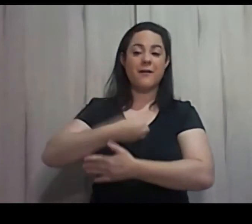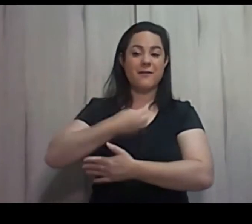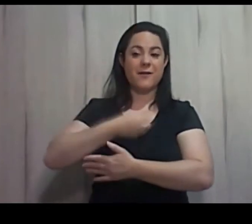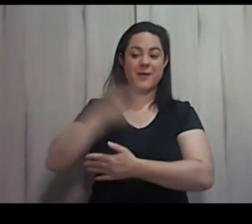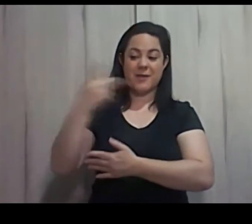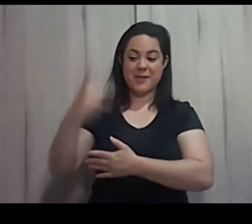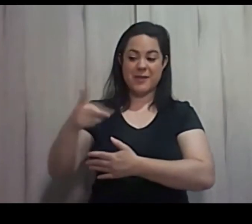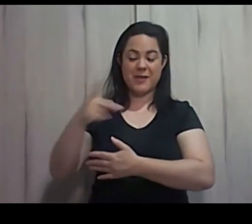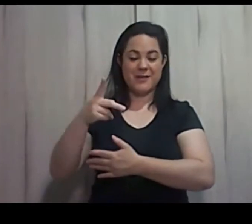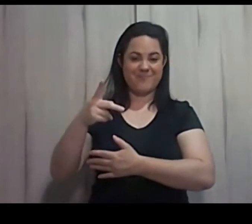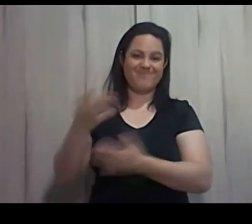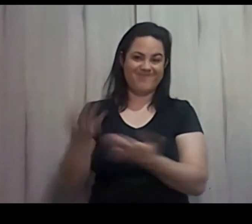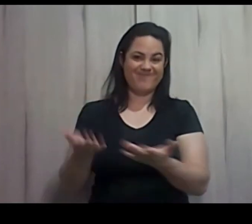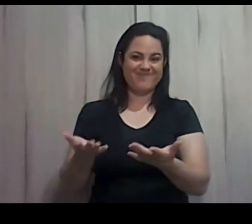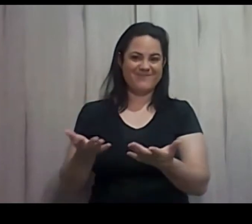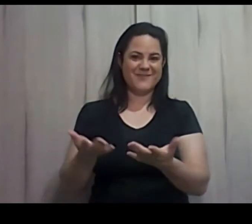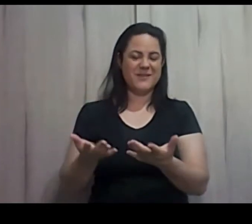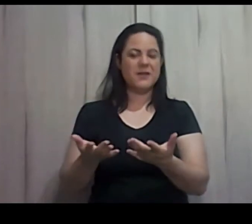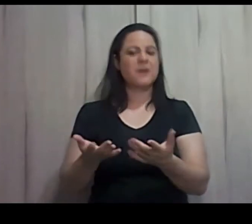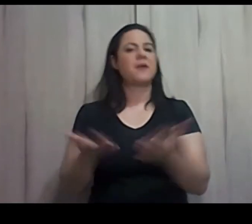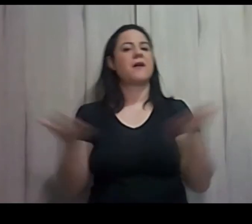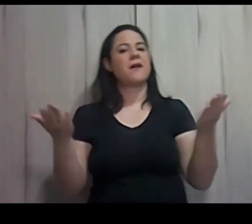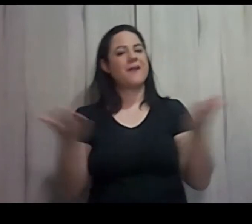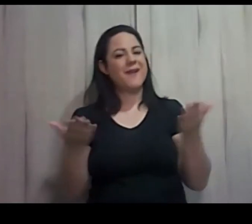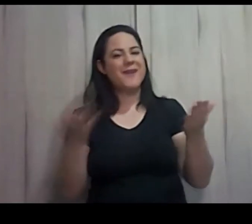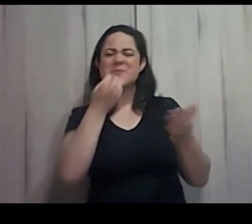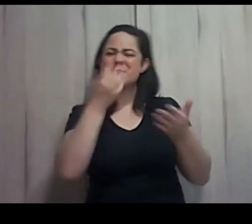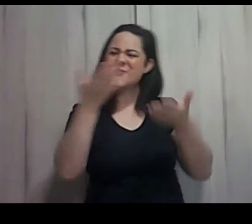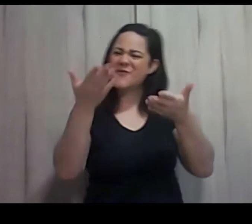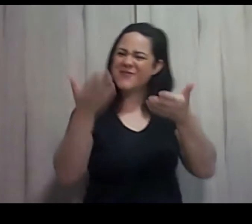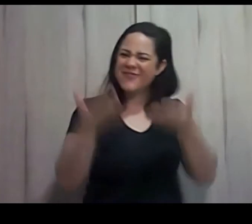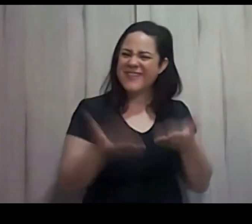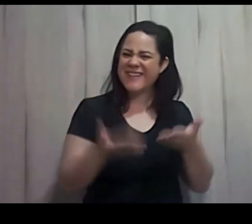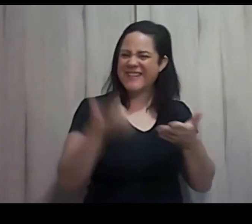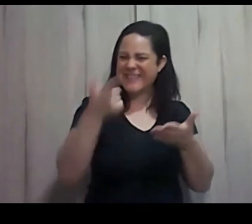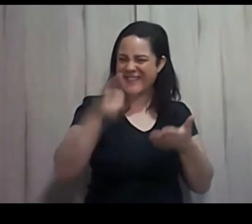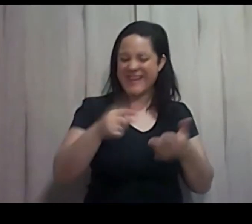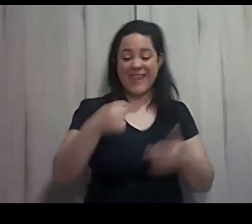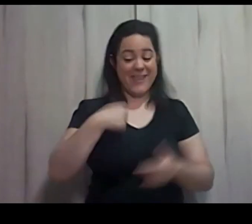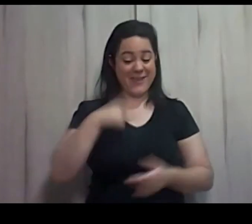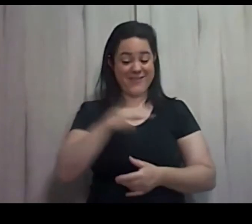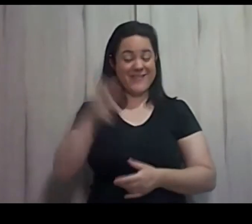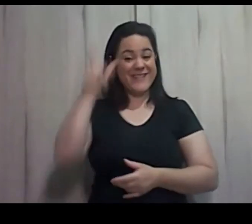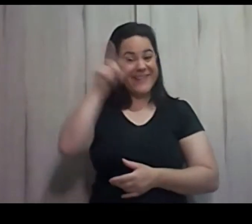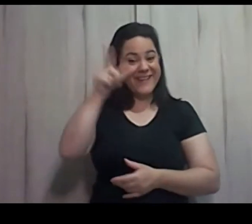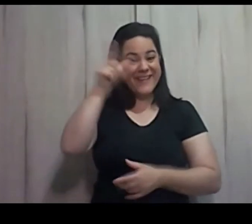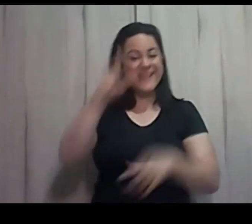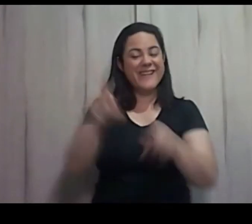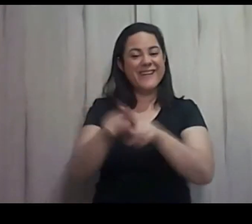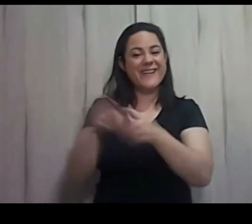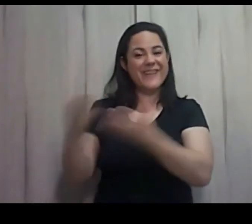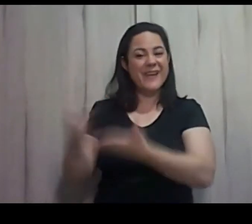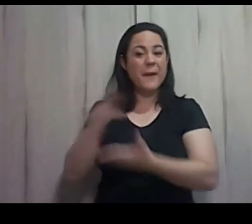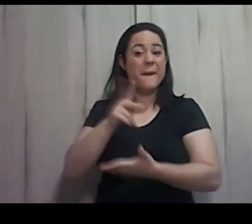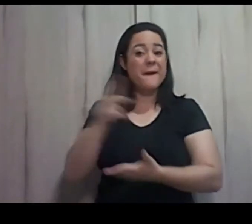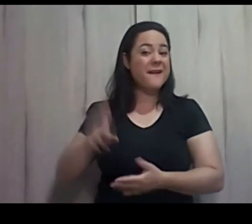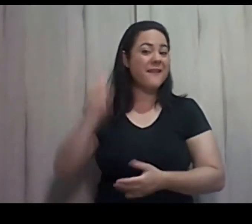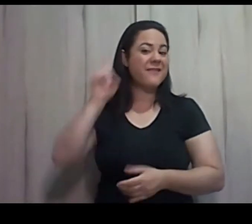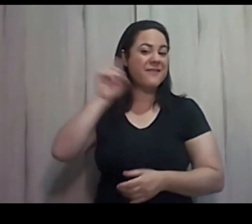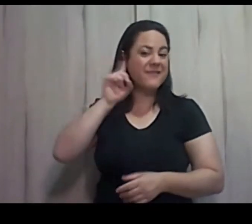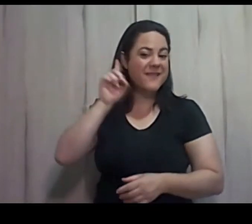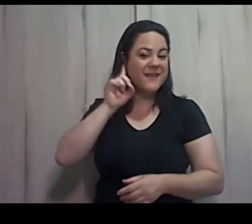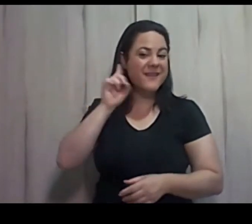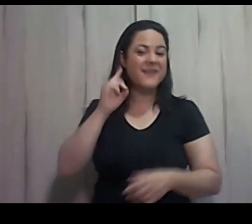viver. Então eu te dou as boas-vindas, né, mais uma vez, eu, professor Leclerc, e ao meu lado a professora Daniele, para fazer